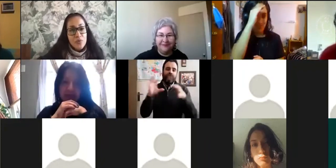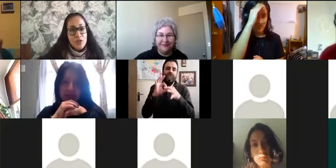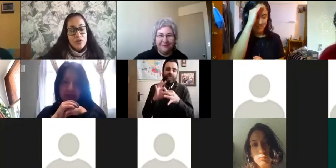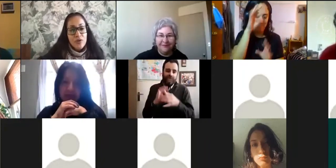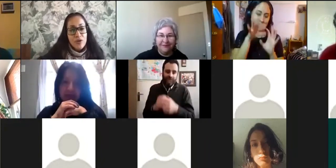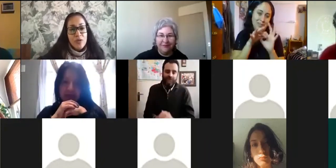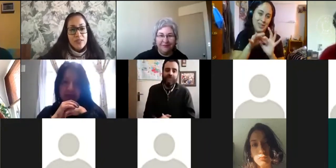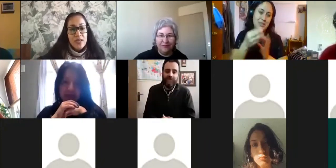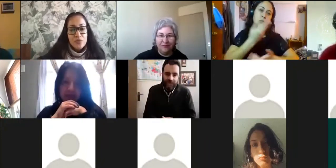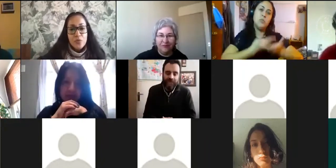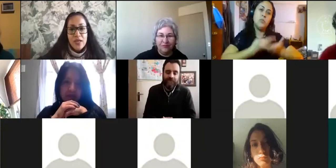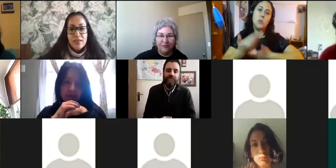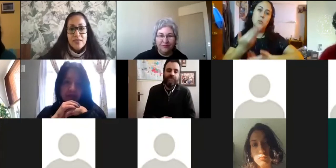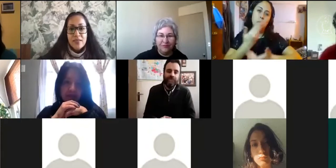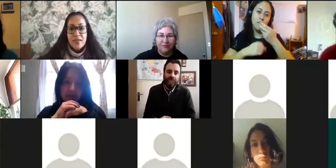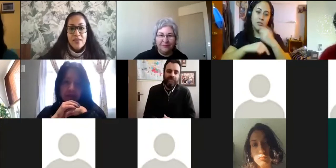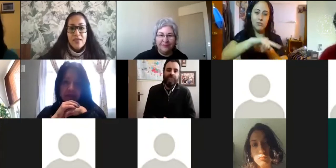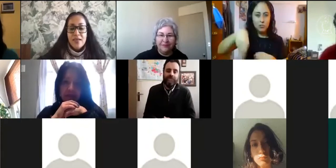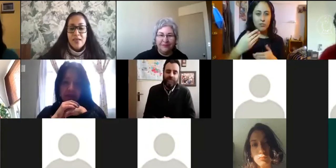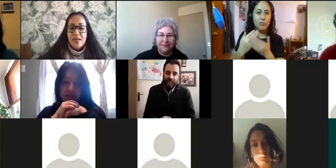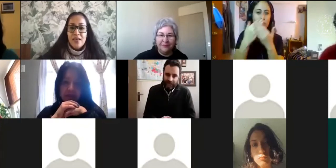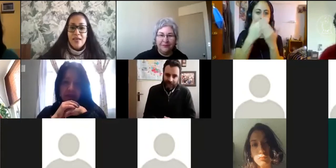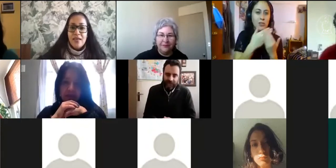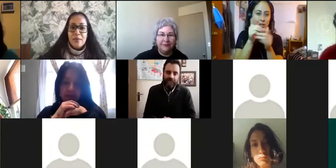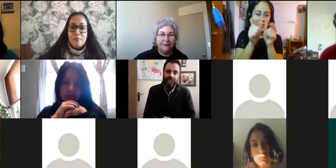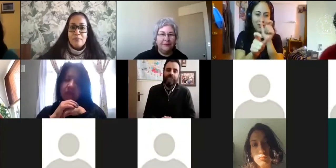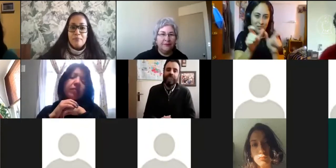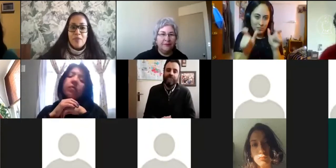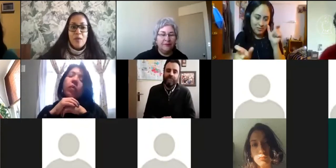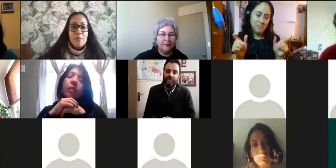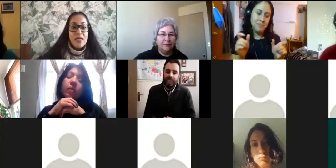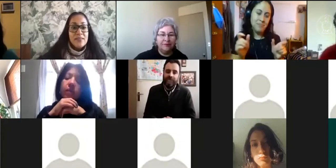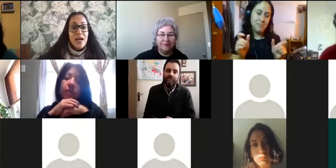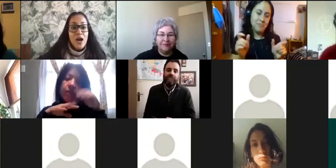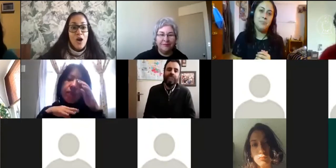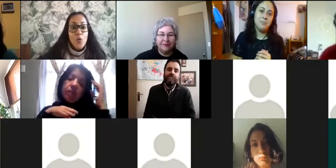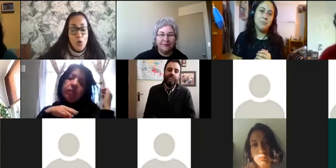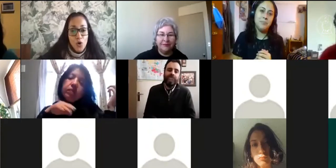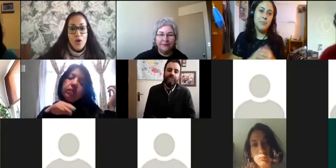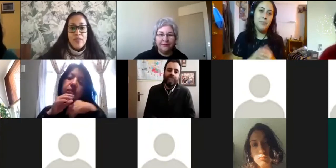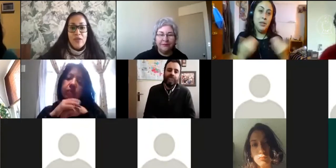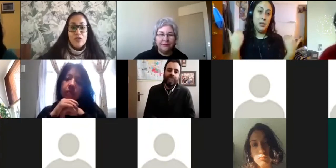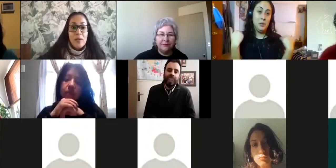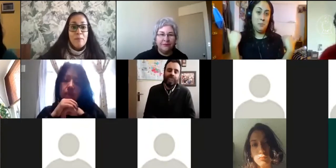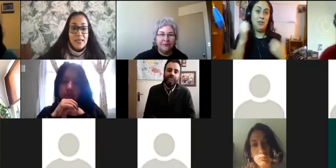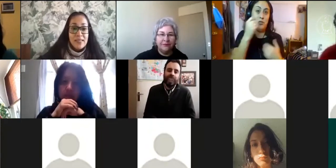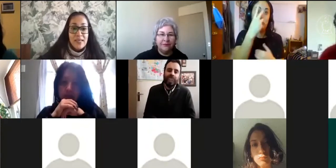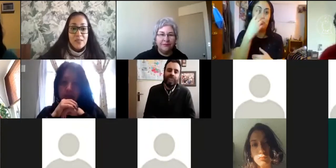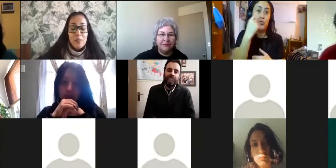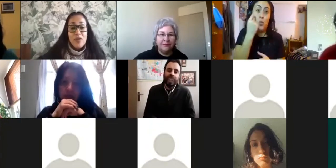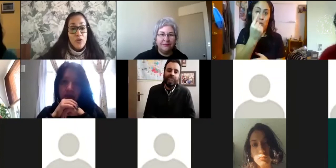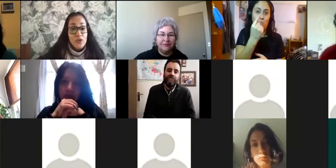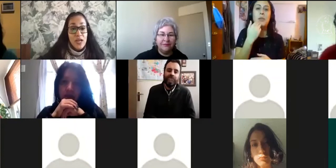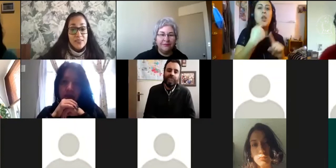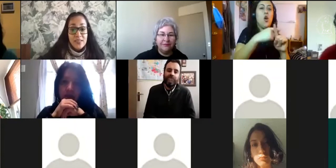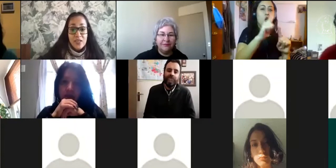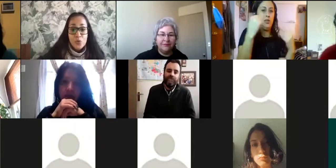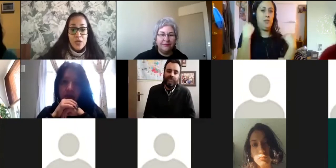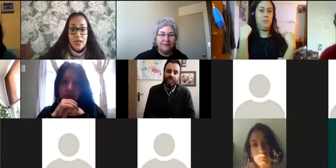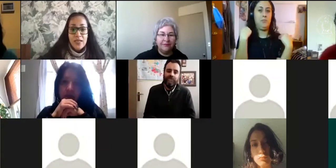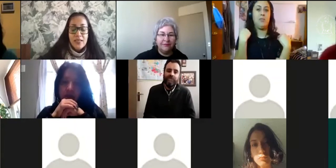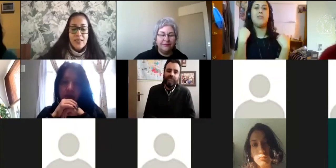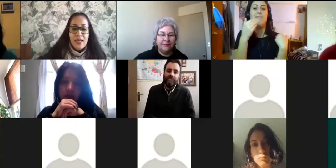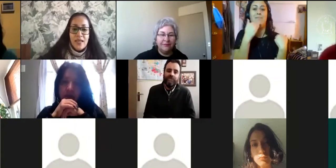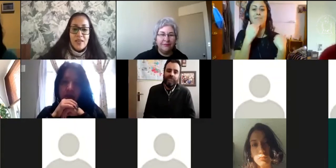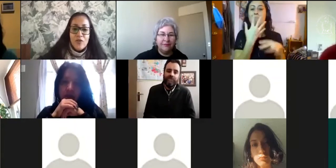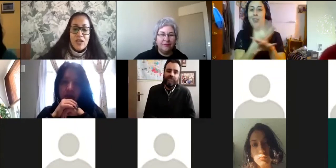compartirla con nuestros y nuestras estudiantes de práctica 1 y de otras prácticas también o de otras